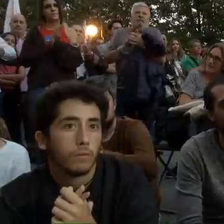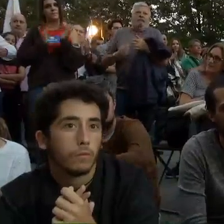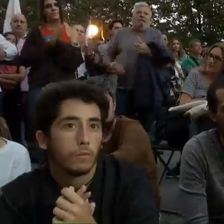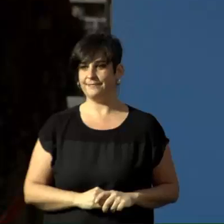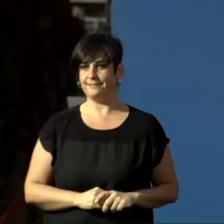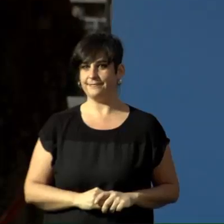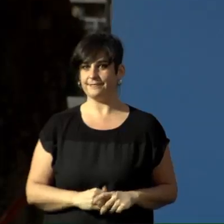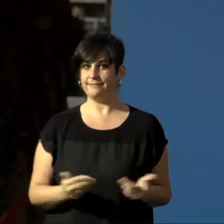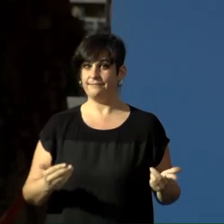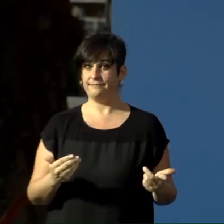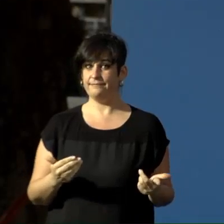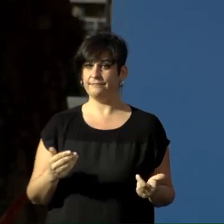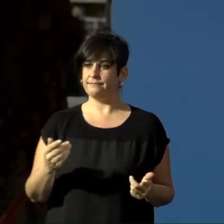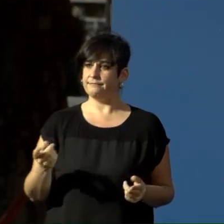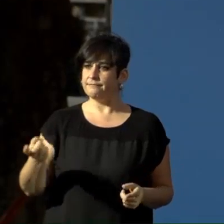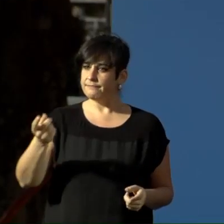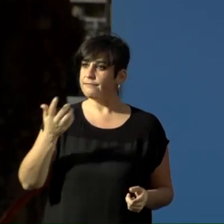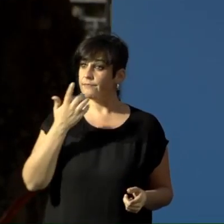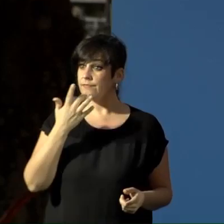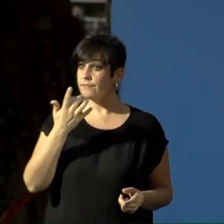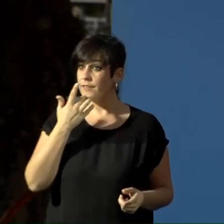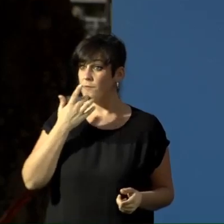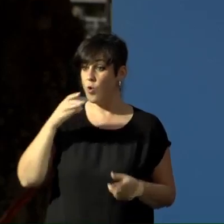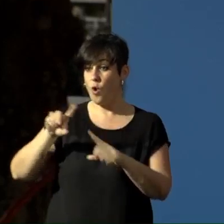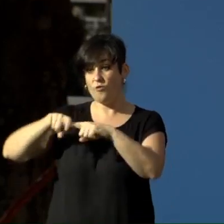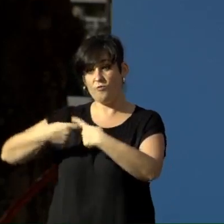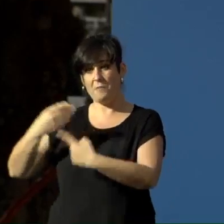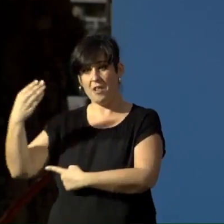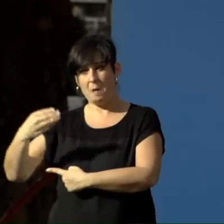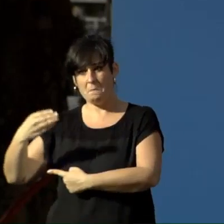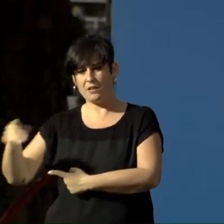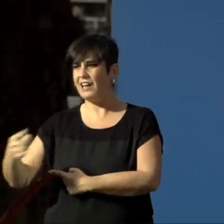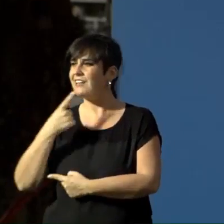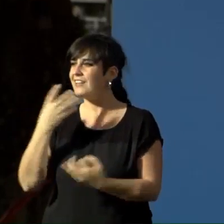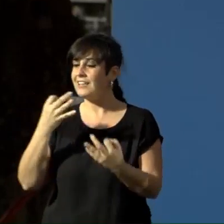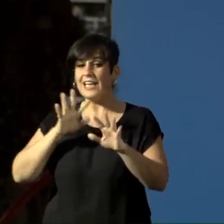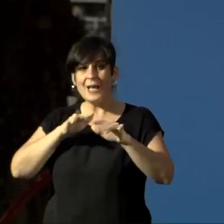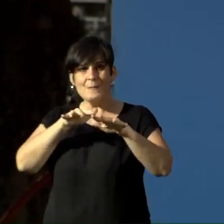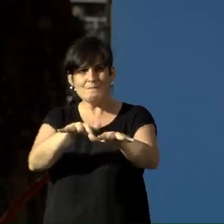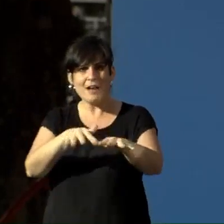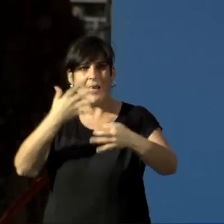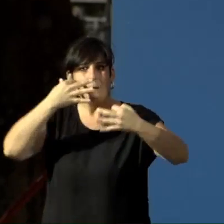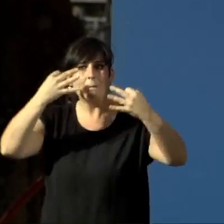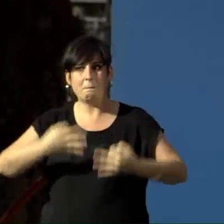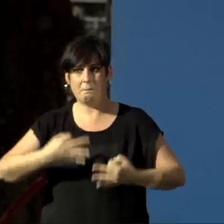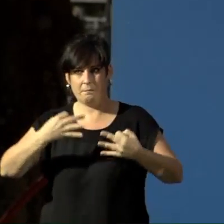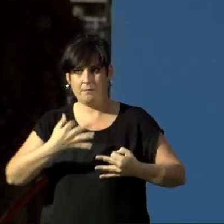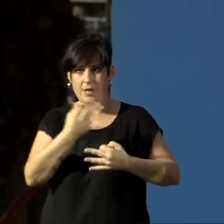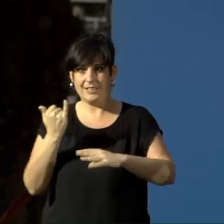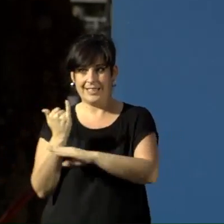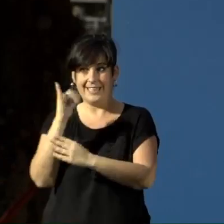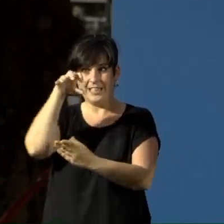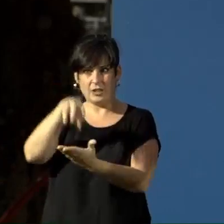Din de nós os estómagos agradecidos do clan Baltar que estas das mareas son un perigo e unha ameaza para as